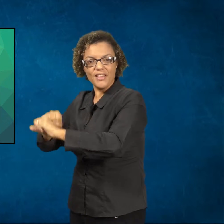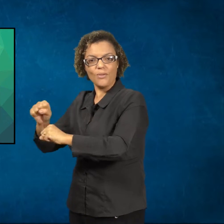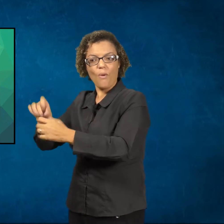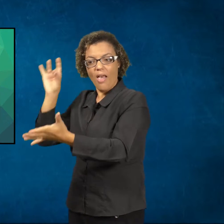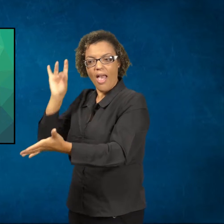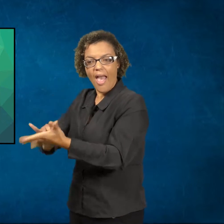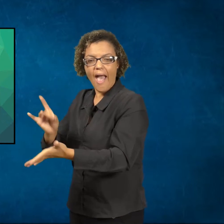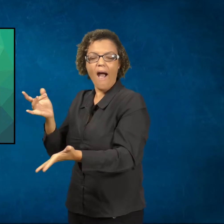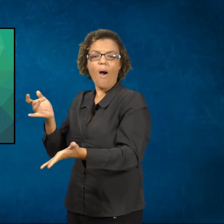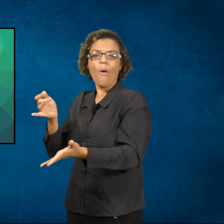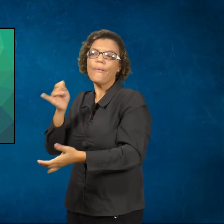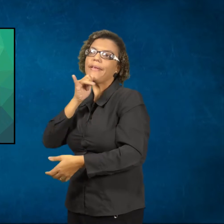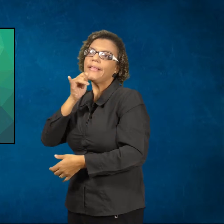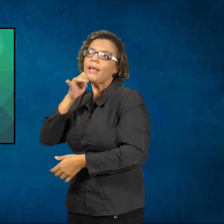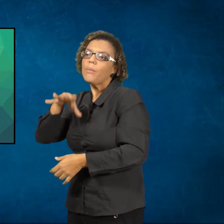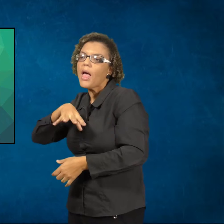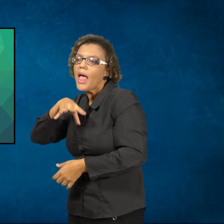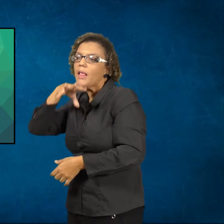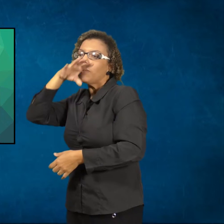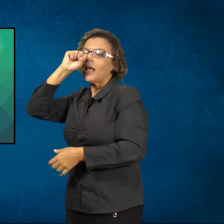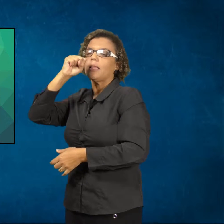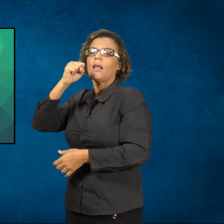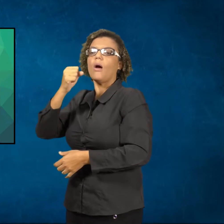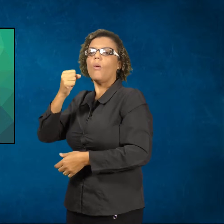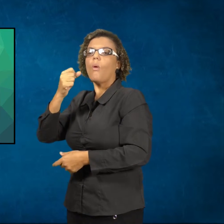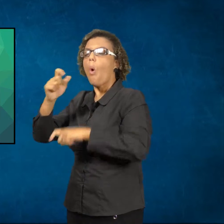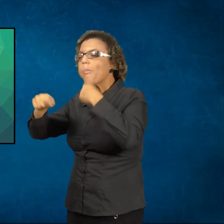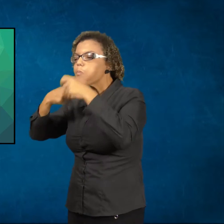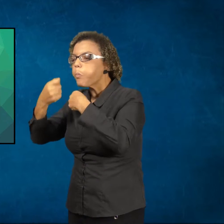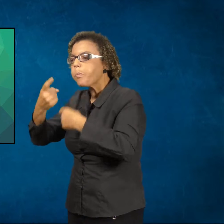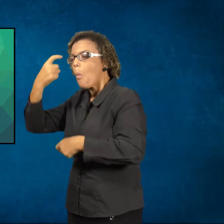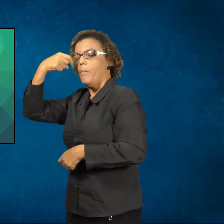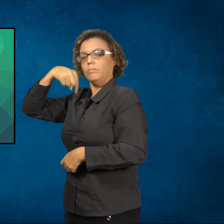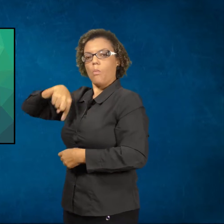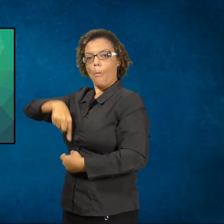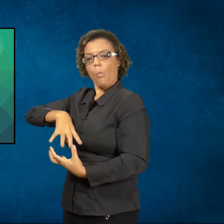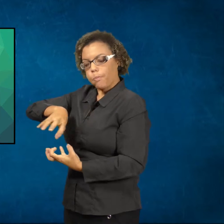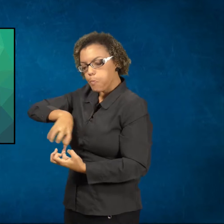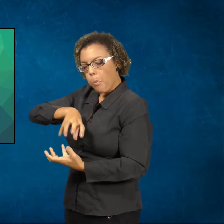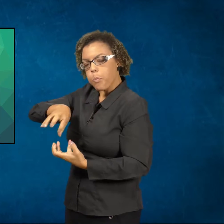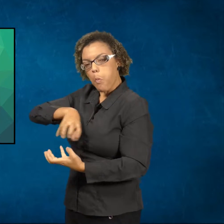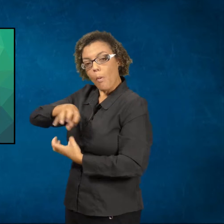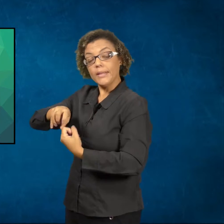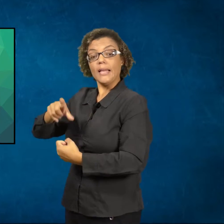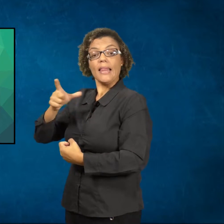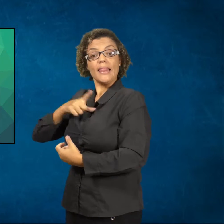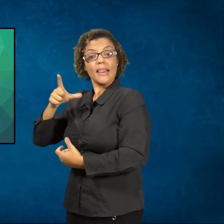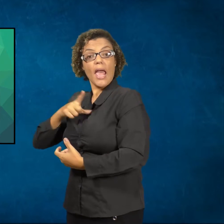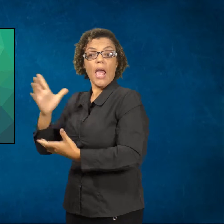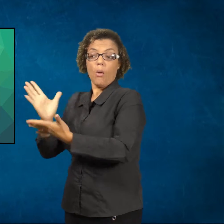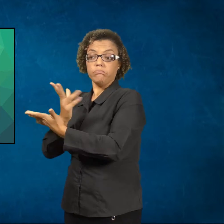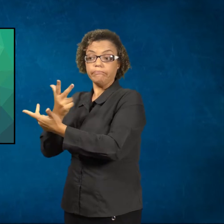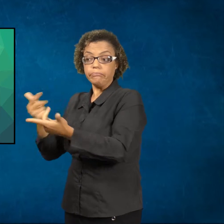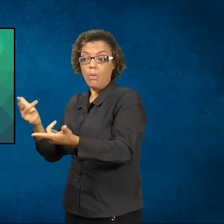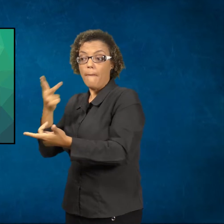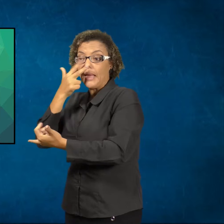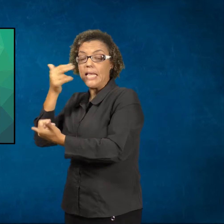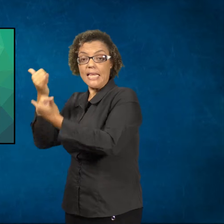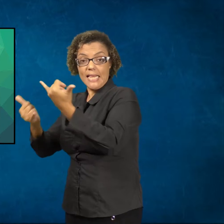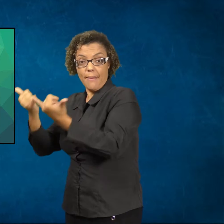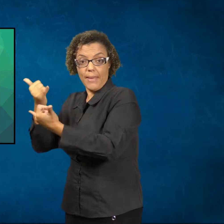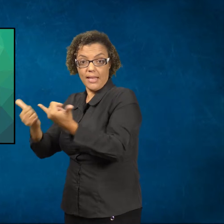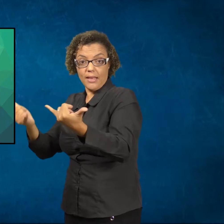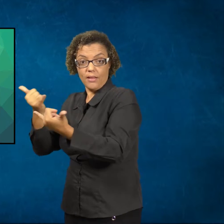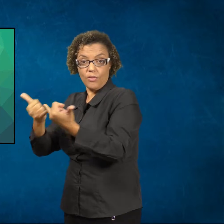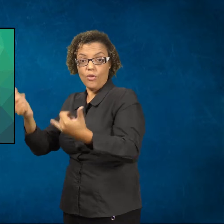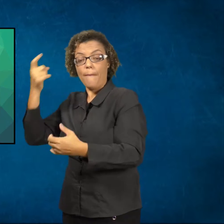como respiração, digestão, enfim, existe algo semelhante do ponto de vista